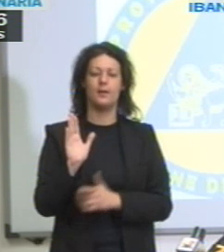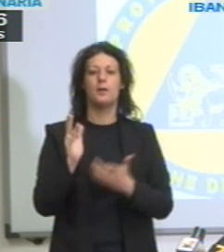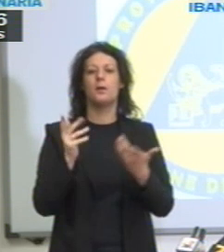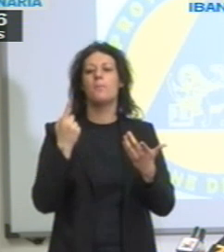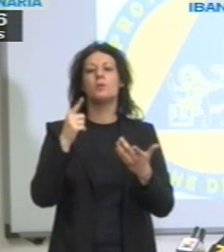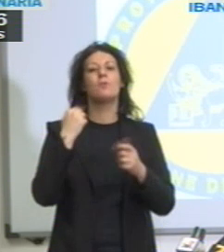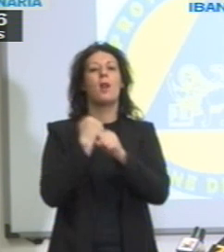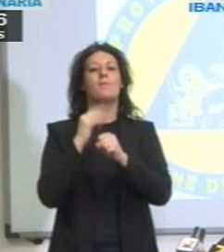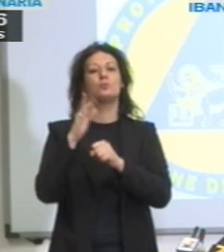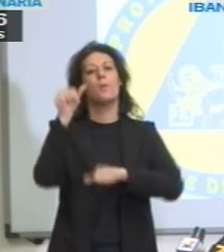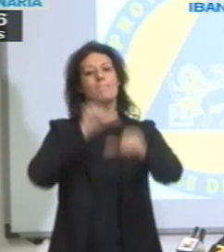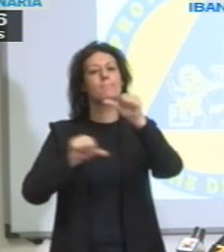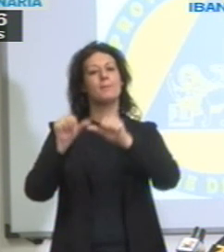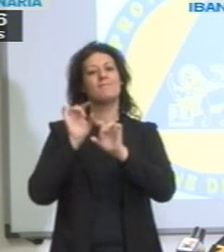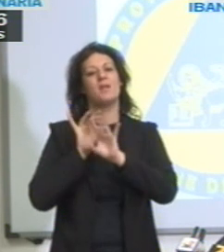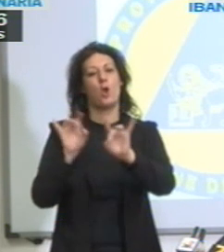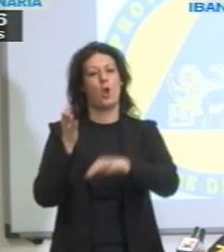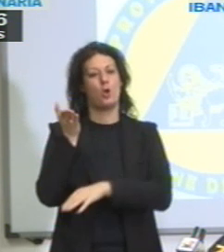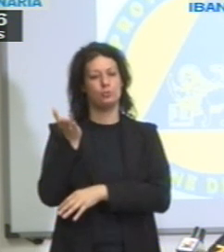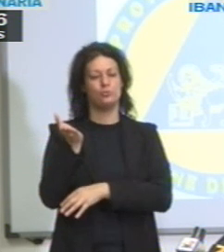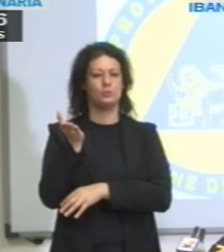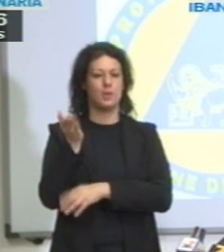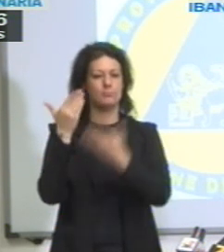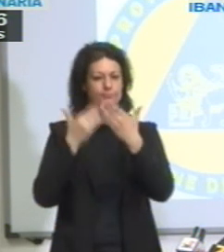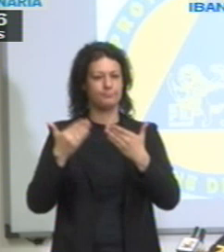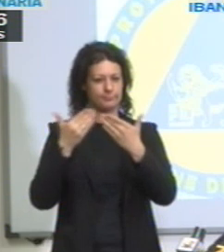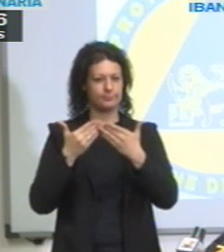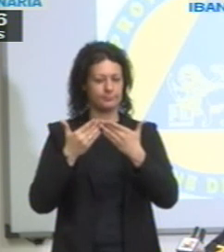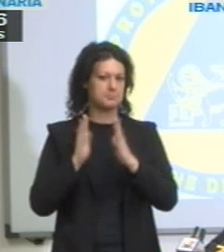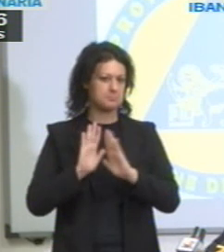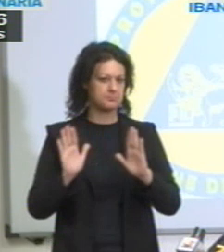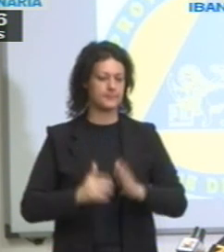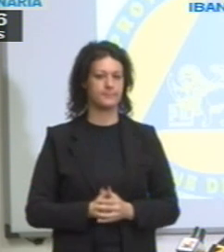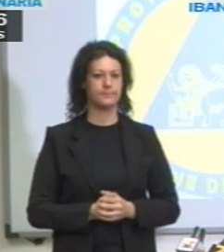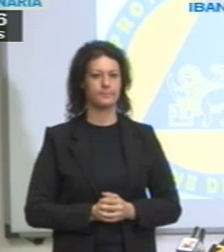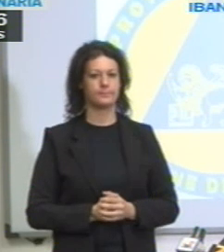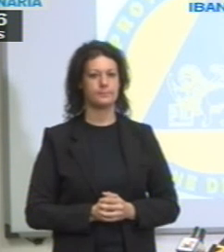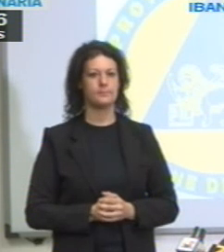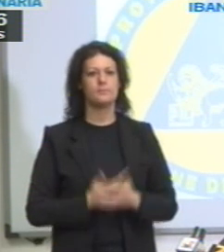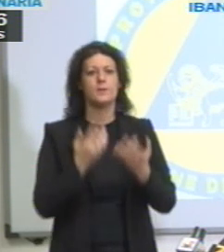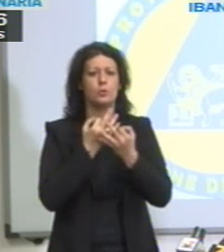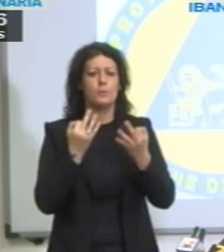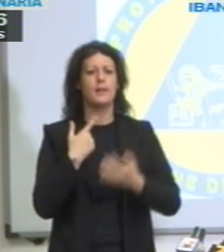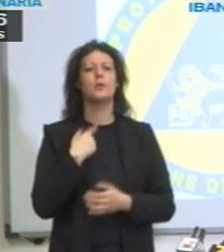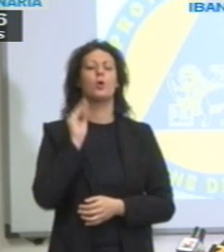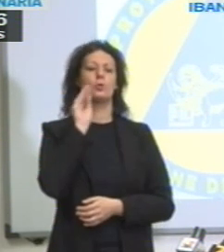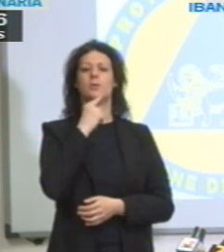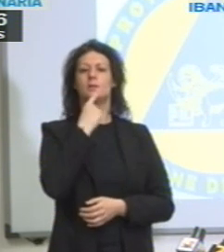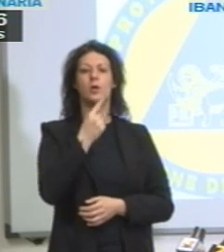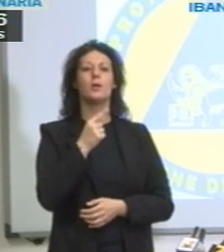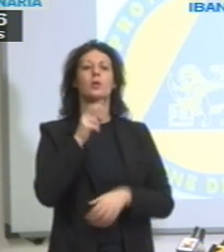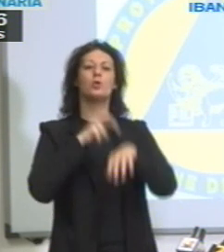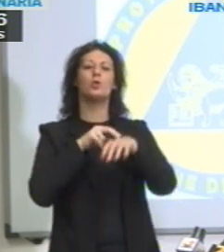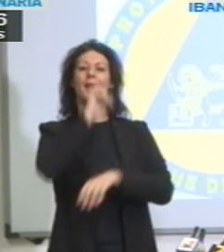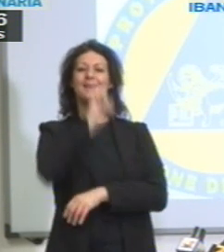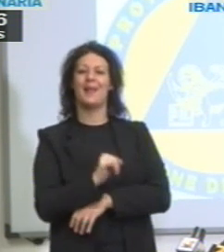un microbiologo, un virologo, punto. Sentite, se noi chiedessimo a un medico dietologo qual è la dieta